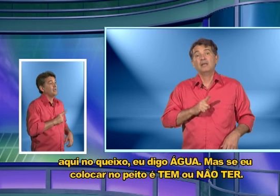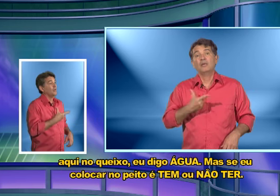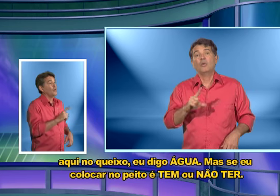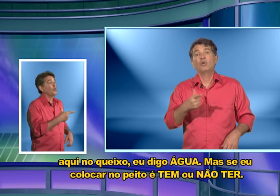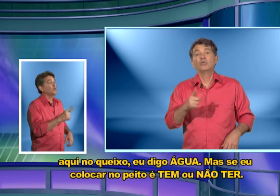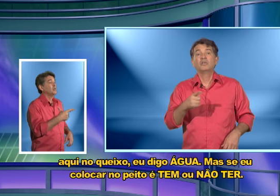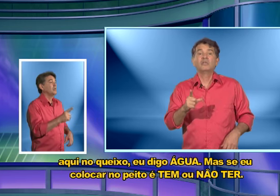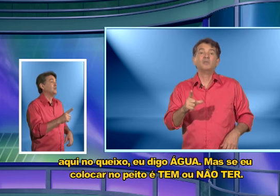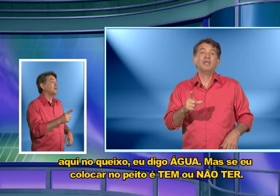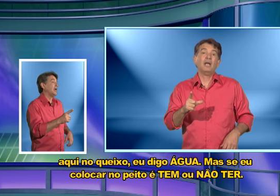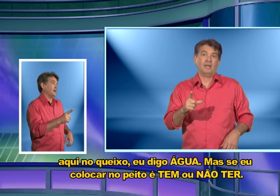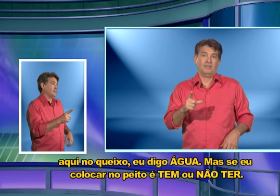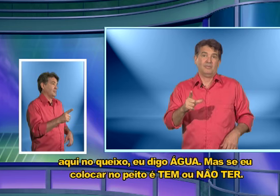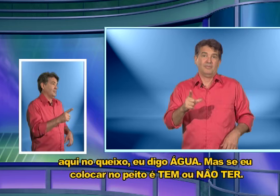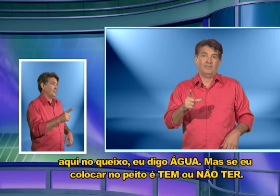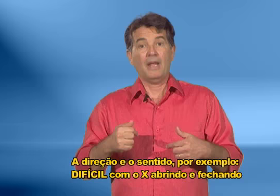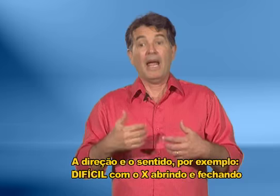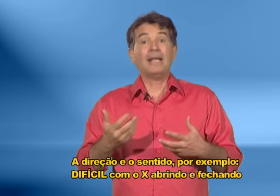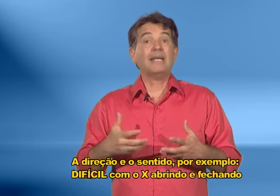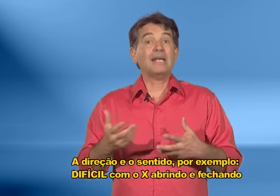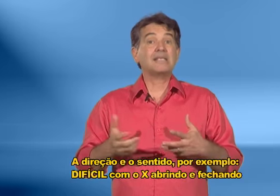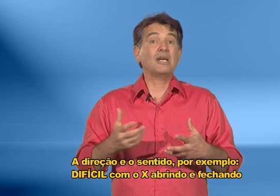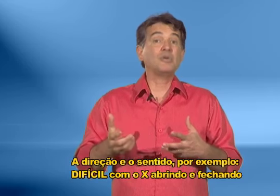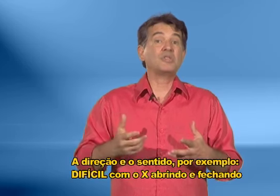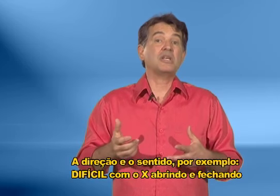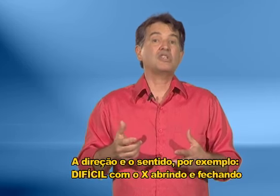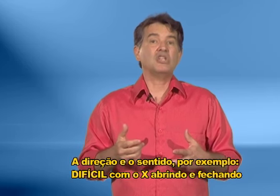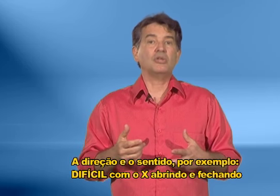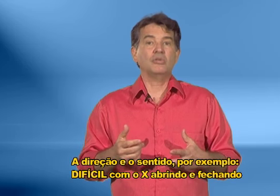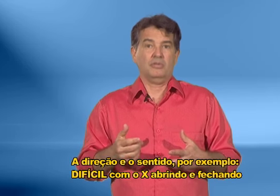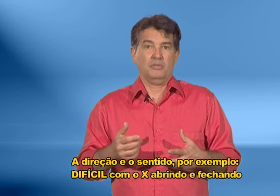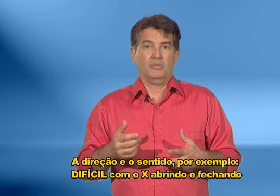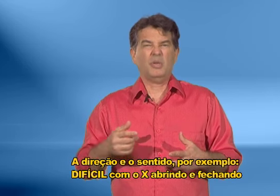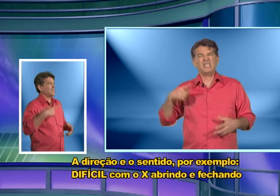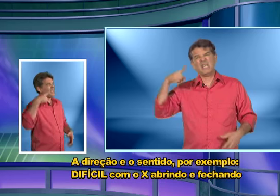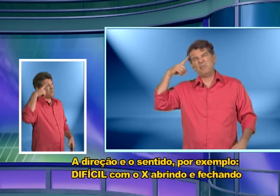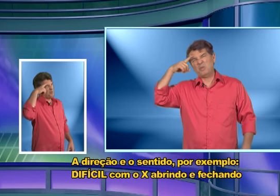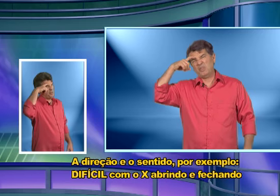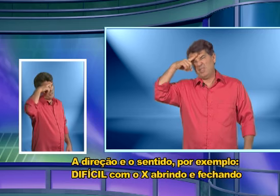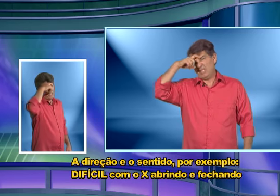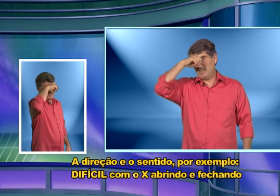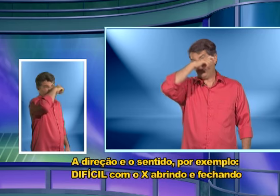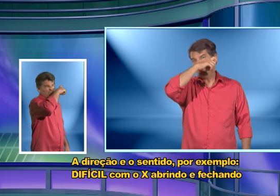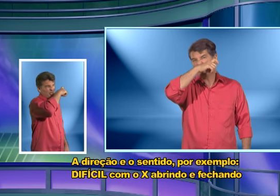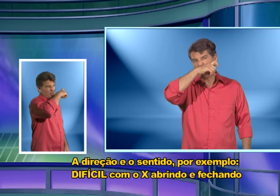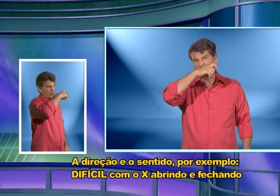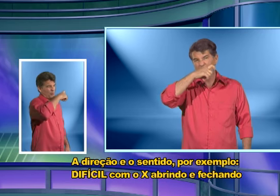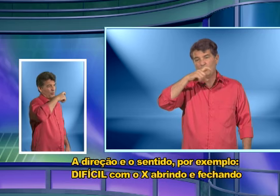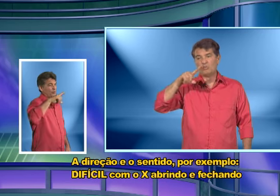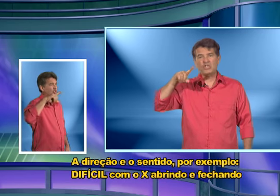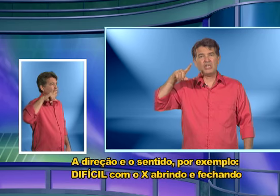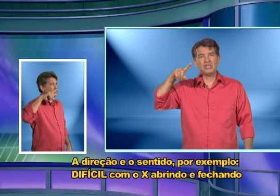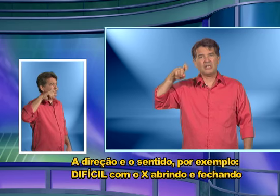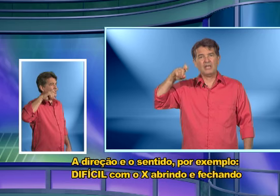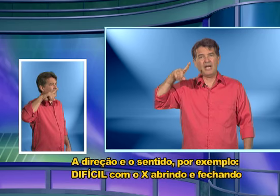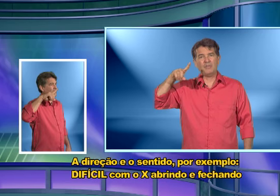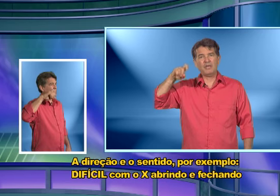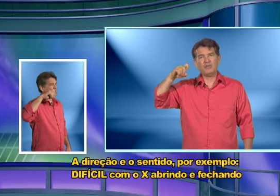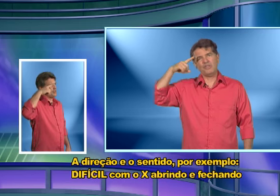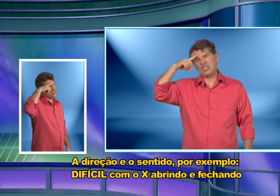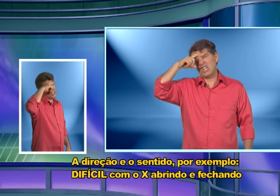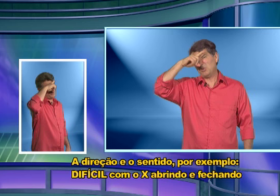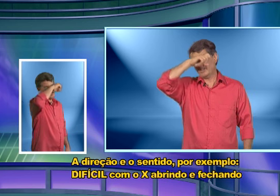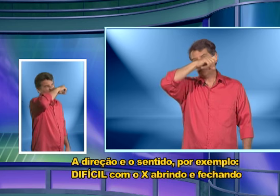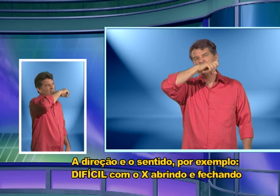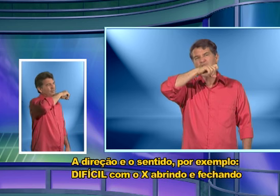tem ou não ter. A direção e o sentido, por exemplo, difícil, com o X,